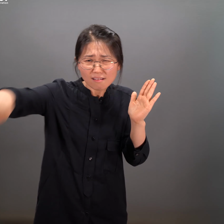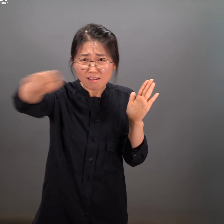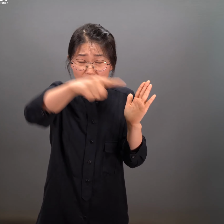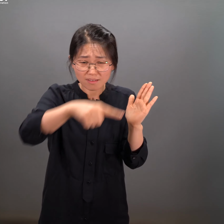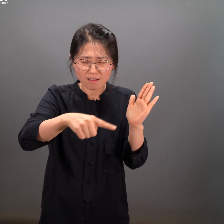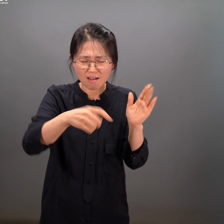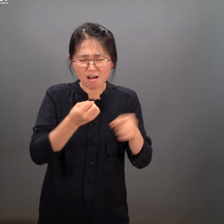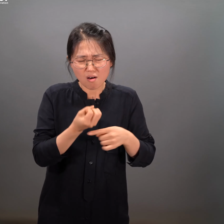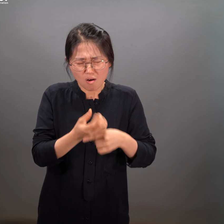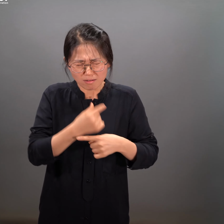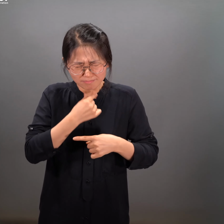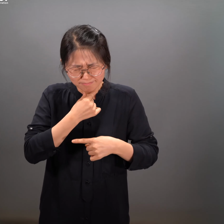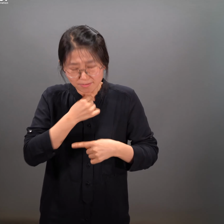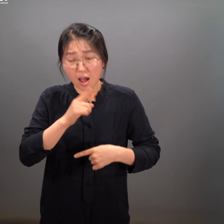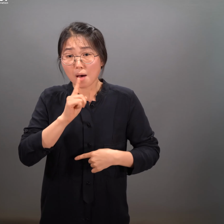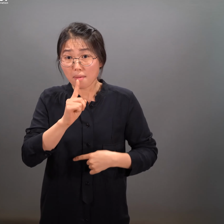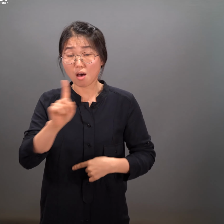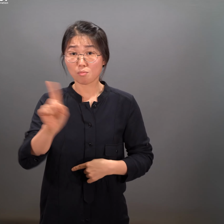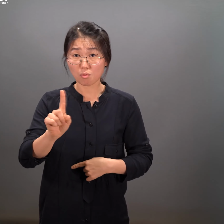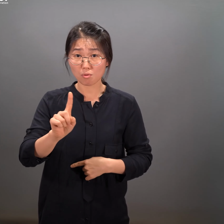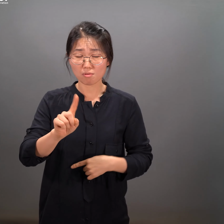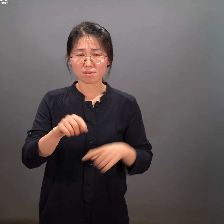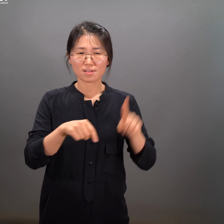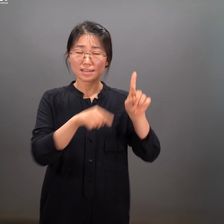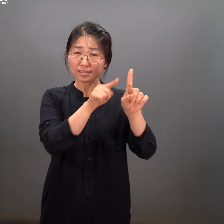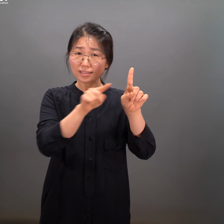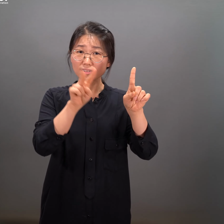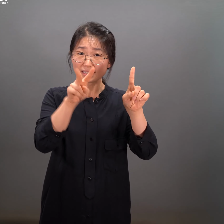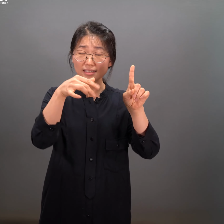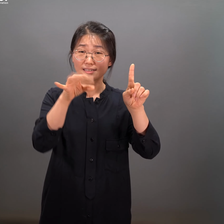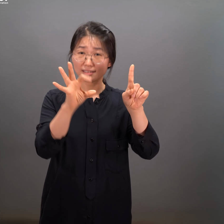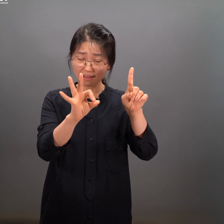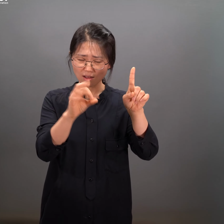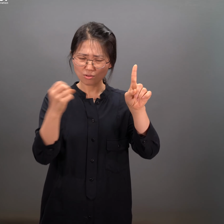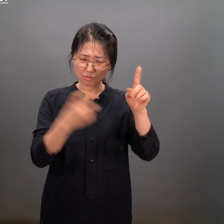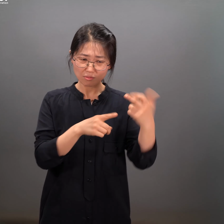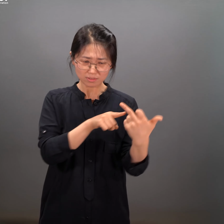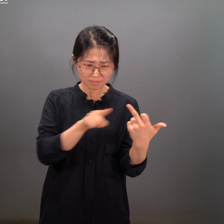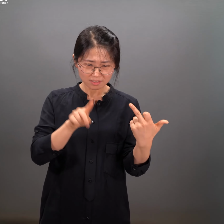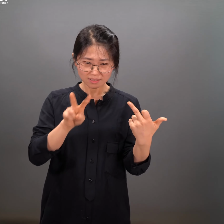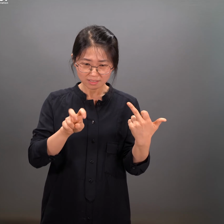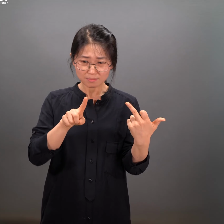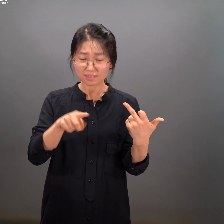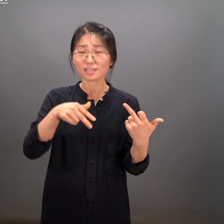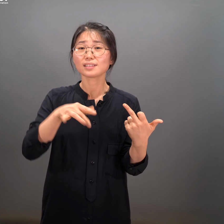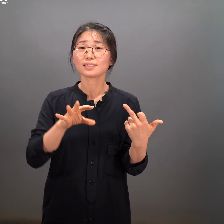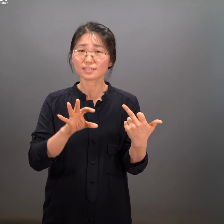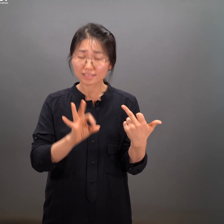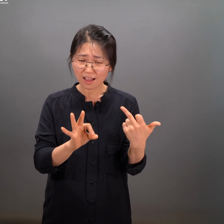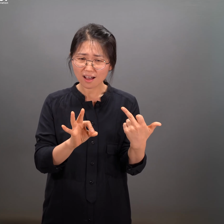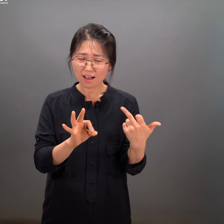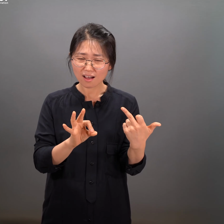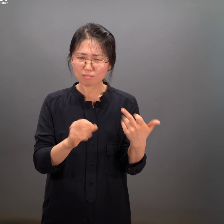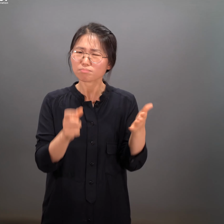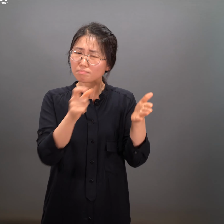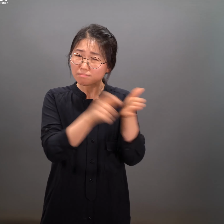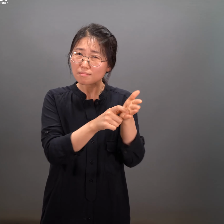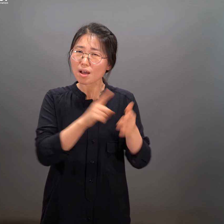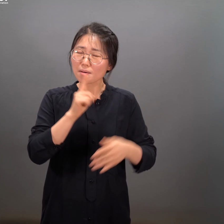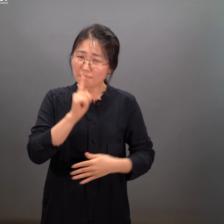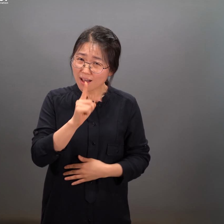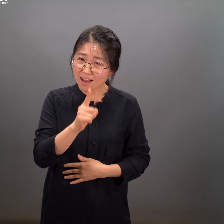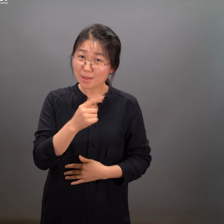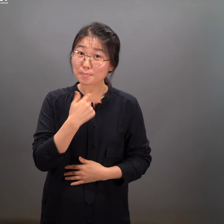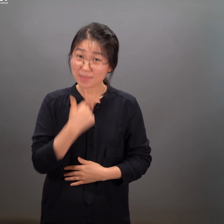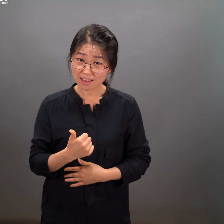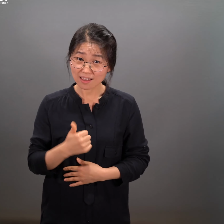사사기 1장부터 2장, 그리고 17장에서 21장에 담겨 있다고 말할 수도 있겠다. 이렇게